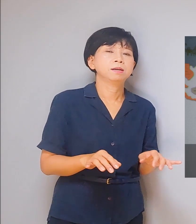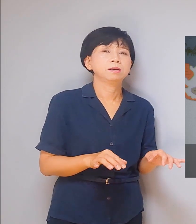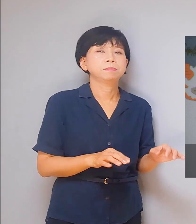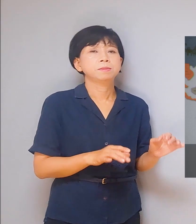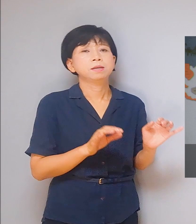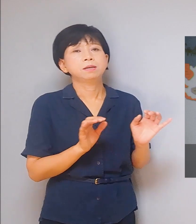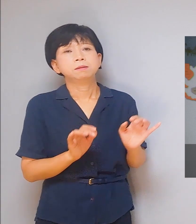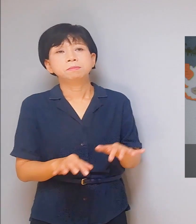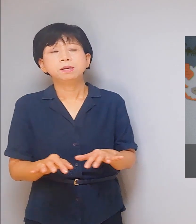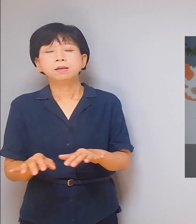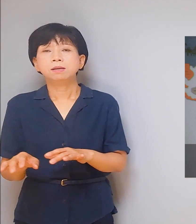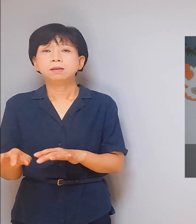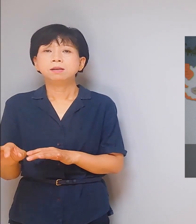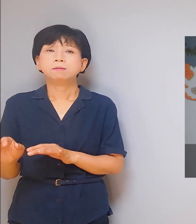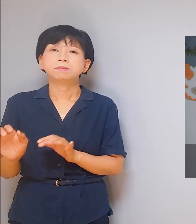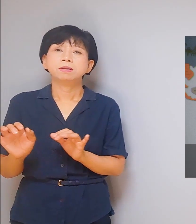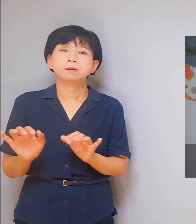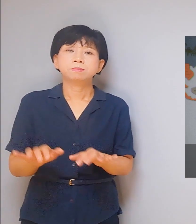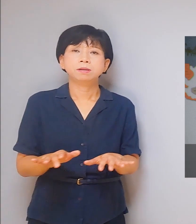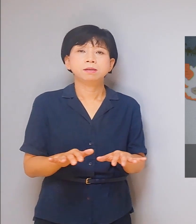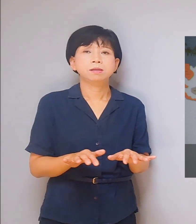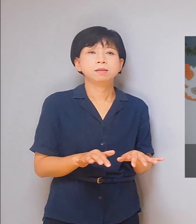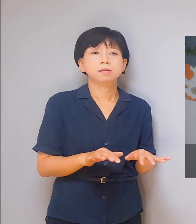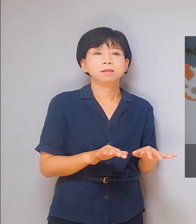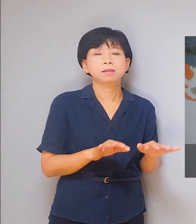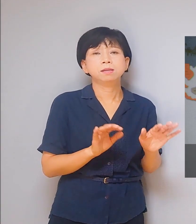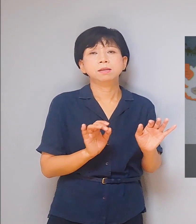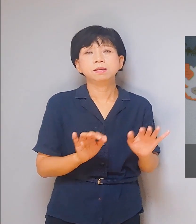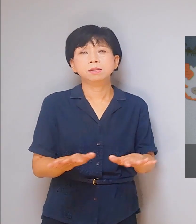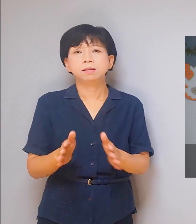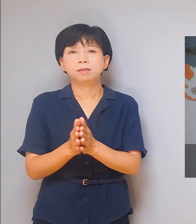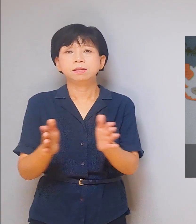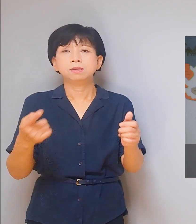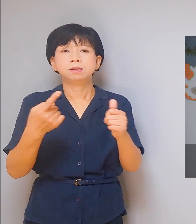주께로 한 걸음씩 왜 가지 않느냐,